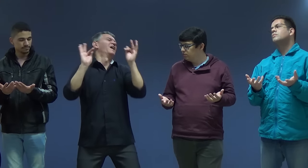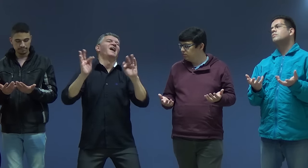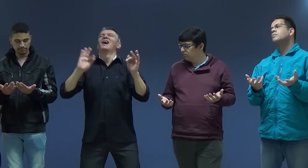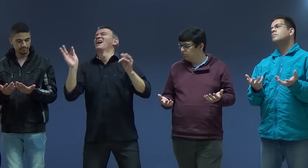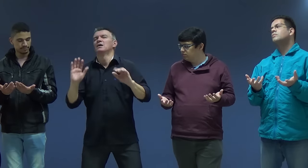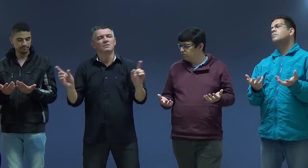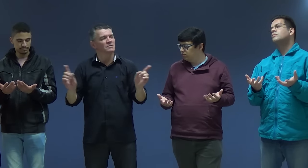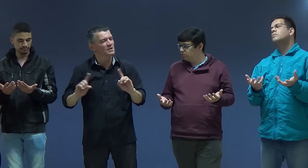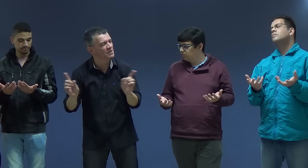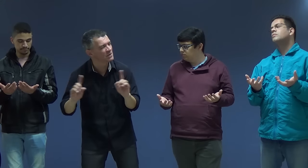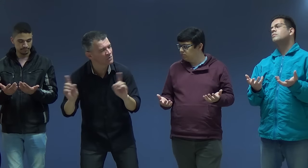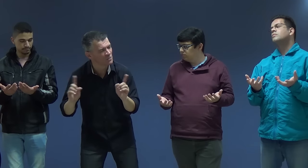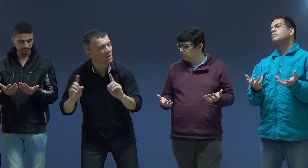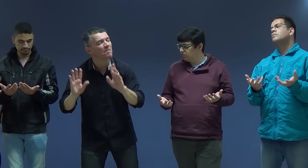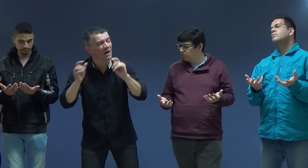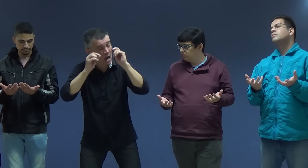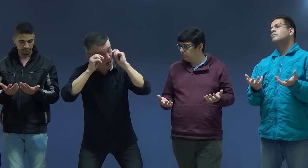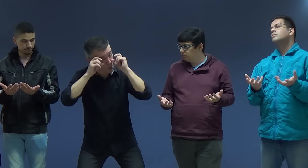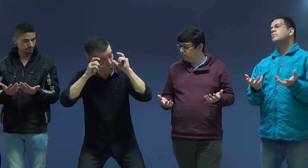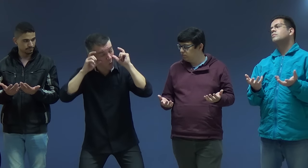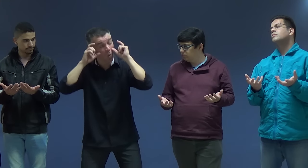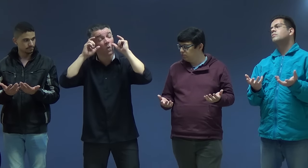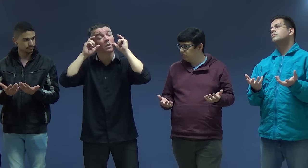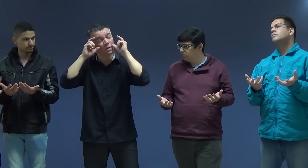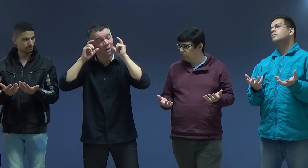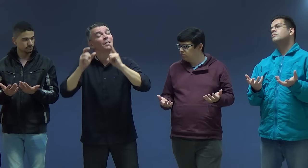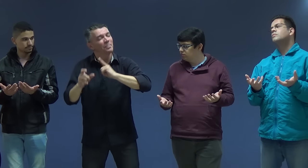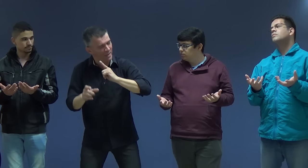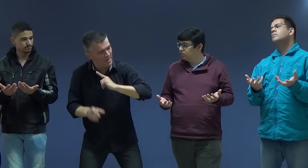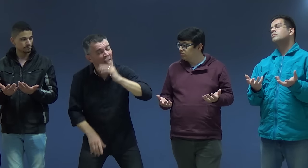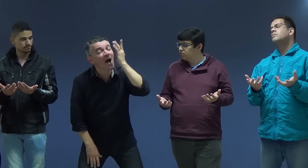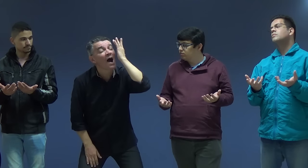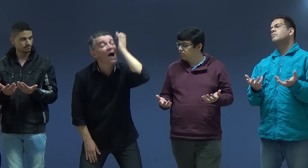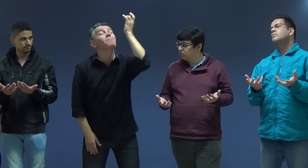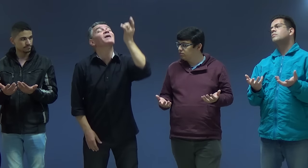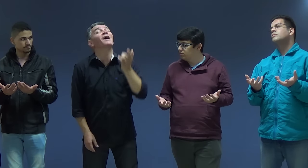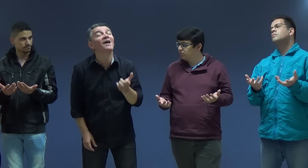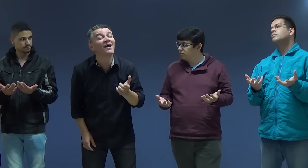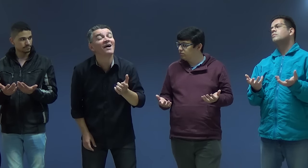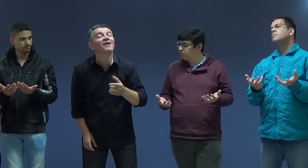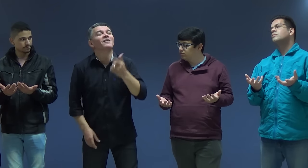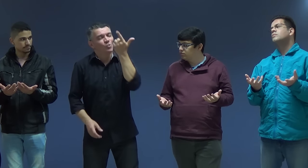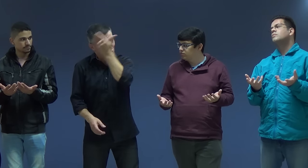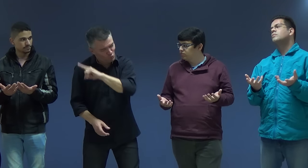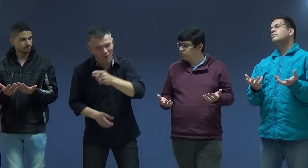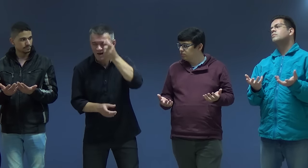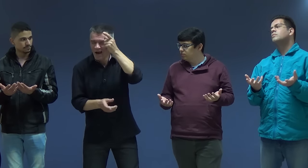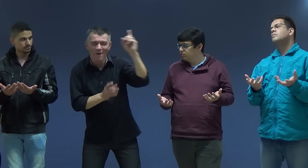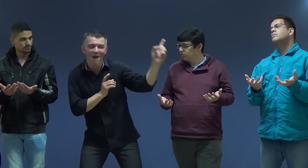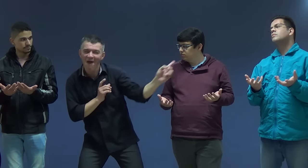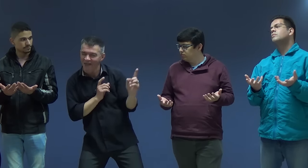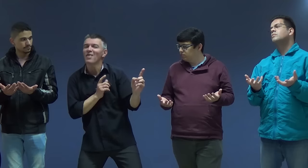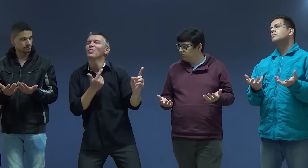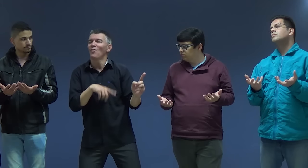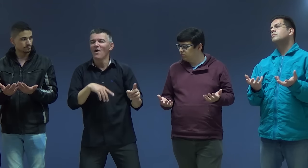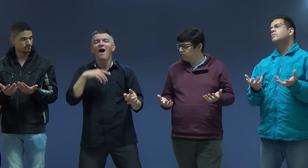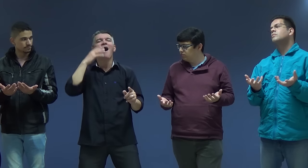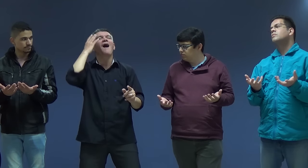quero carregar a sua cruz. E quero com atenção, sempre, Pai. Prestar atenção na manhã. Amanhã as